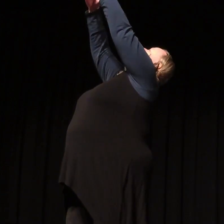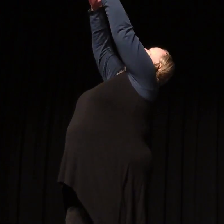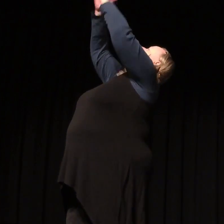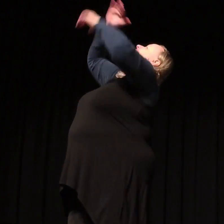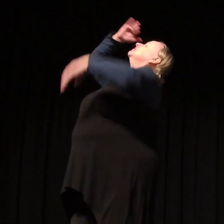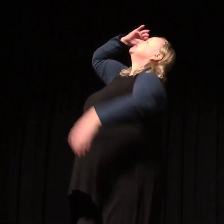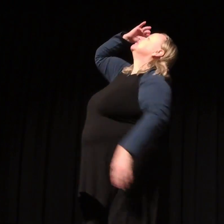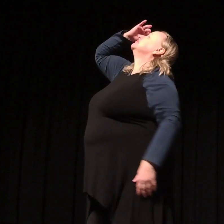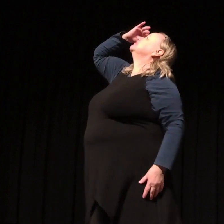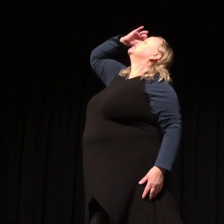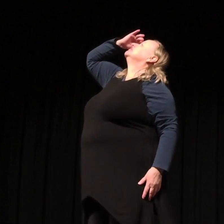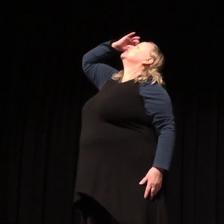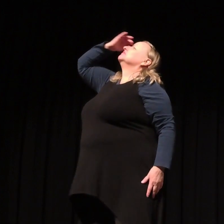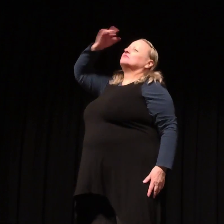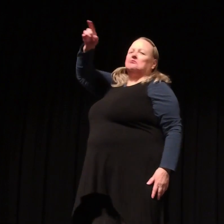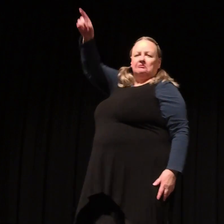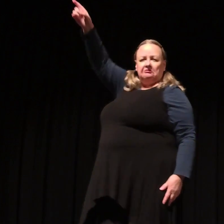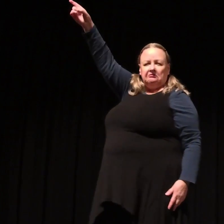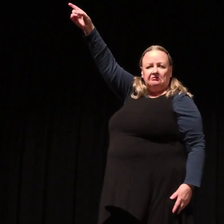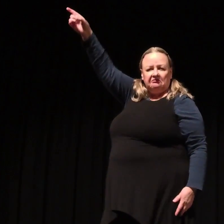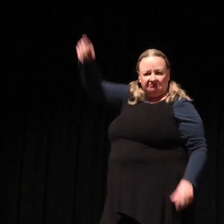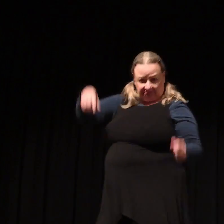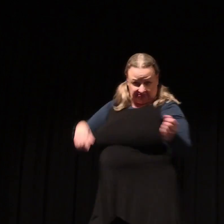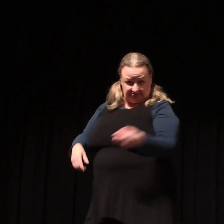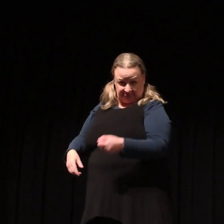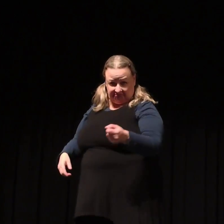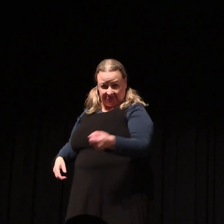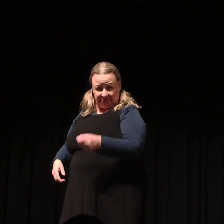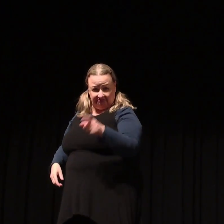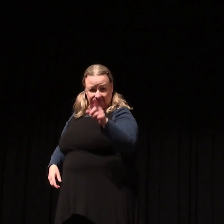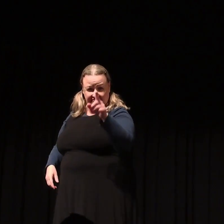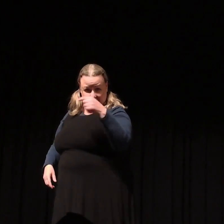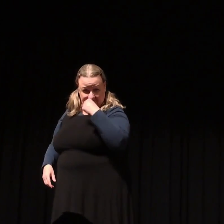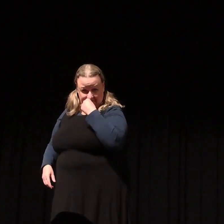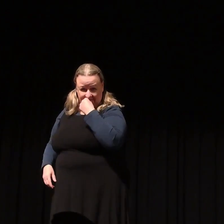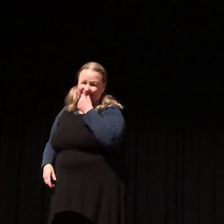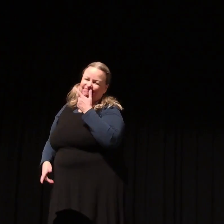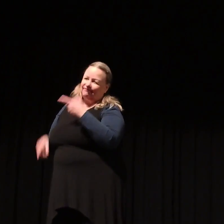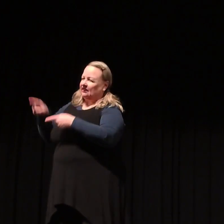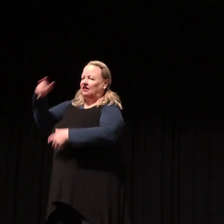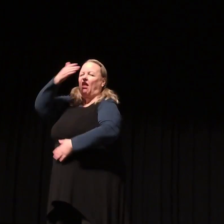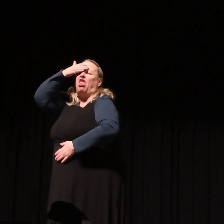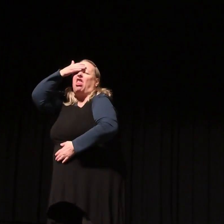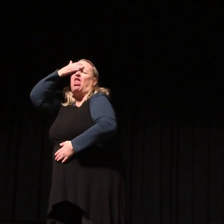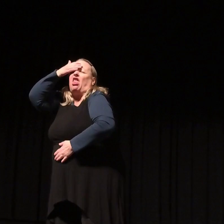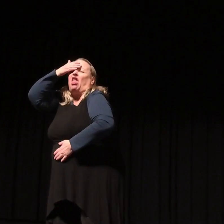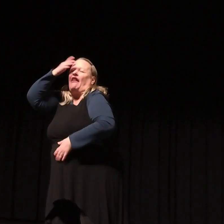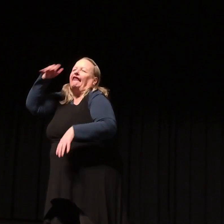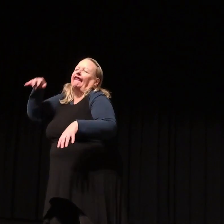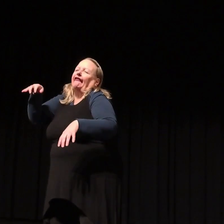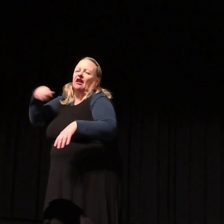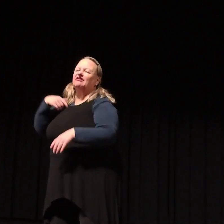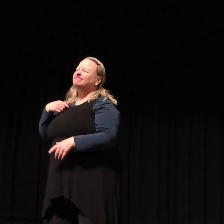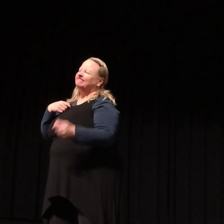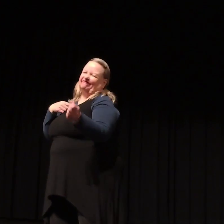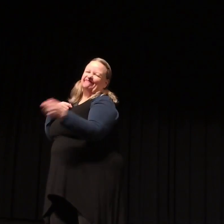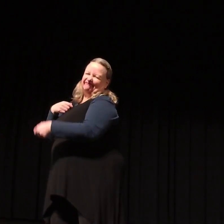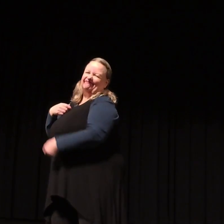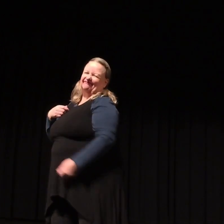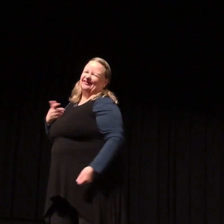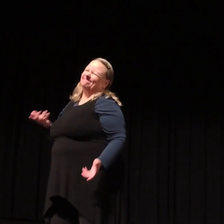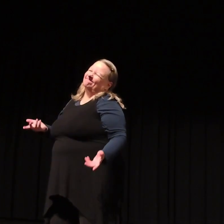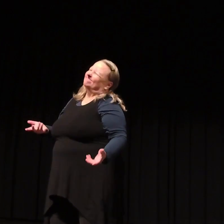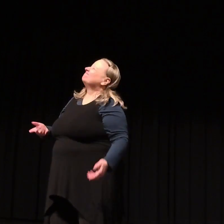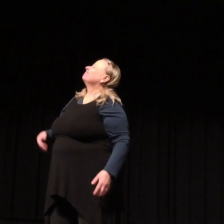arbre! Un énorme arbre! Ah! Je le coupe-tu, cet arbre-là?